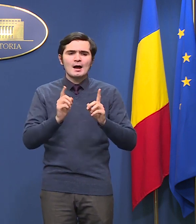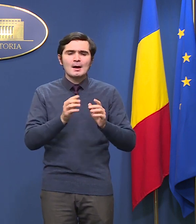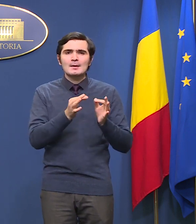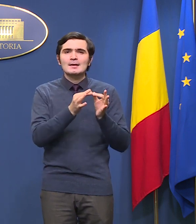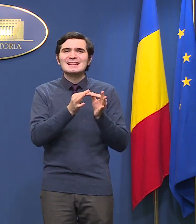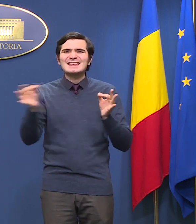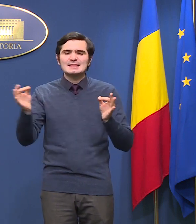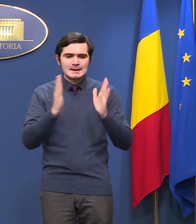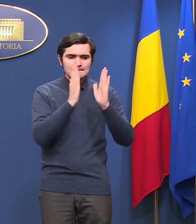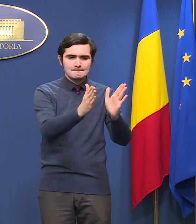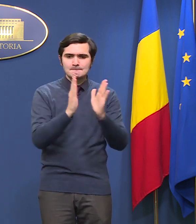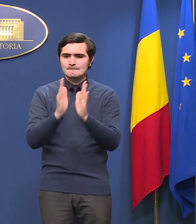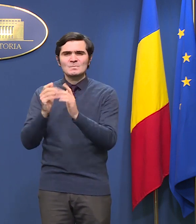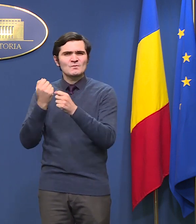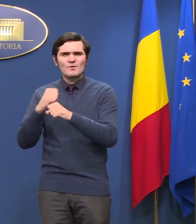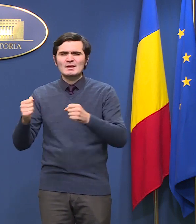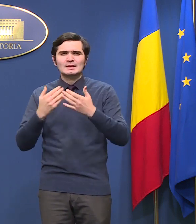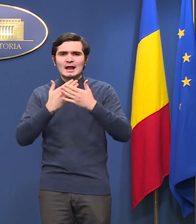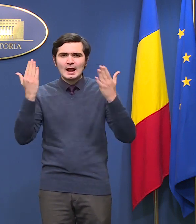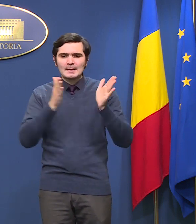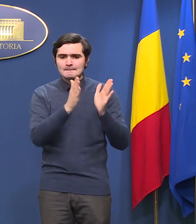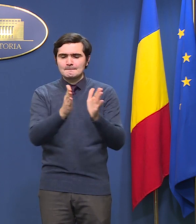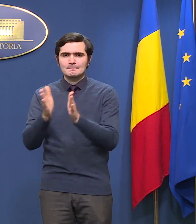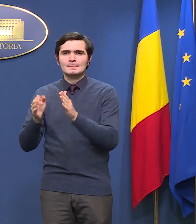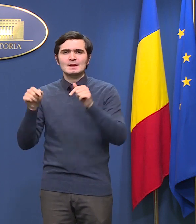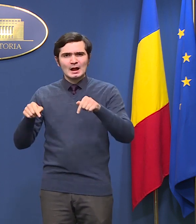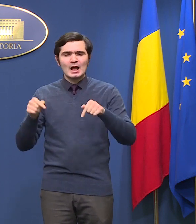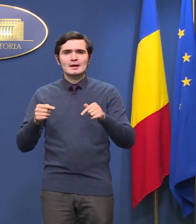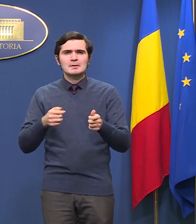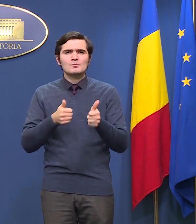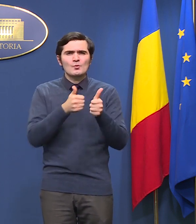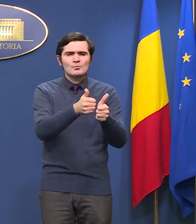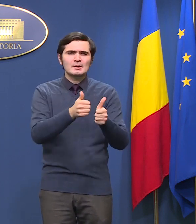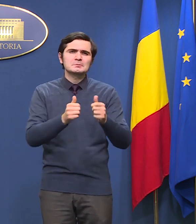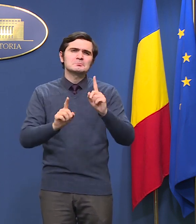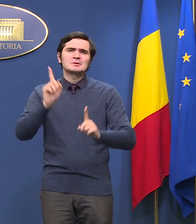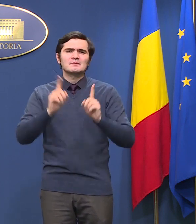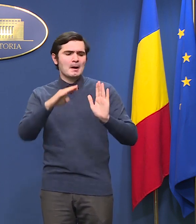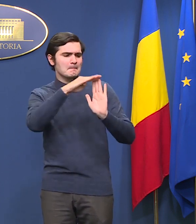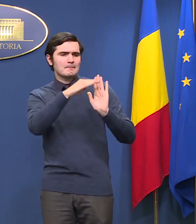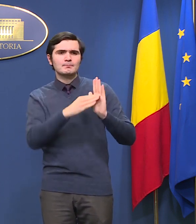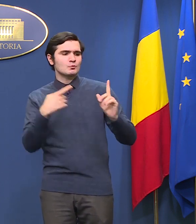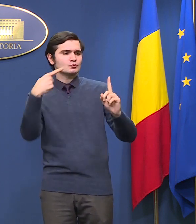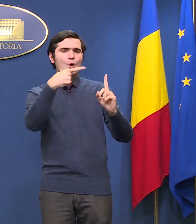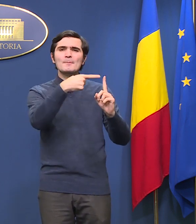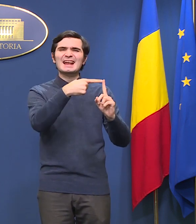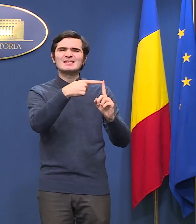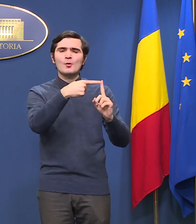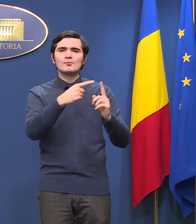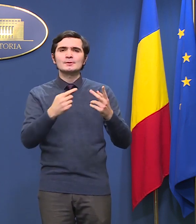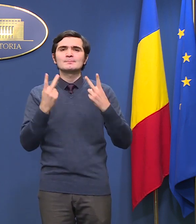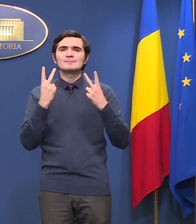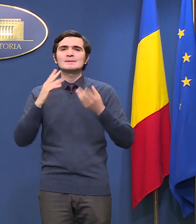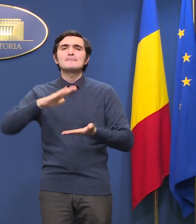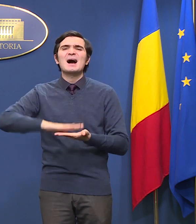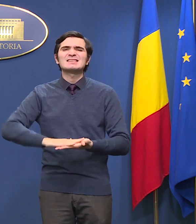precise, care urmăresc câteva obiective esențiale. Primul și